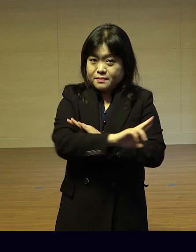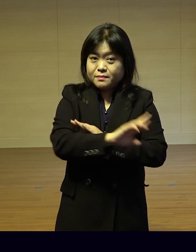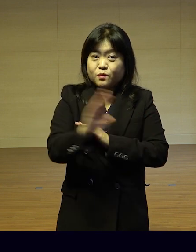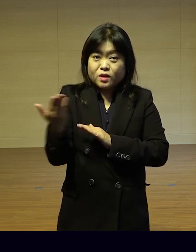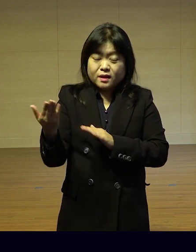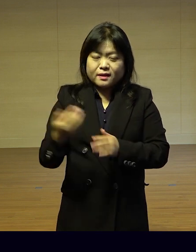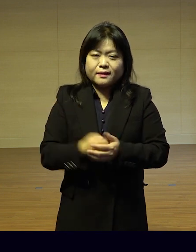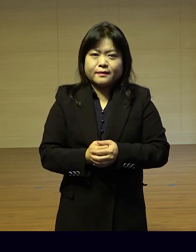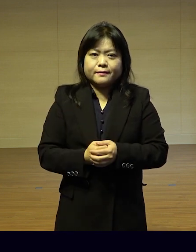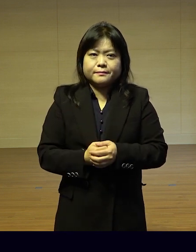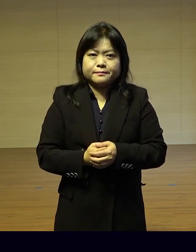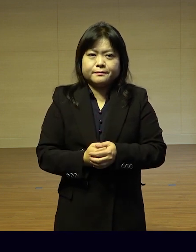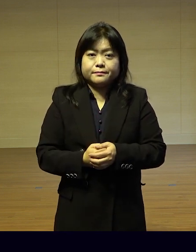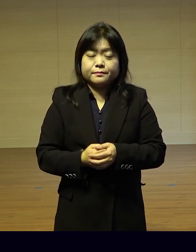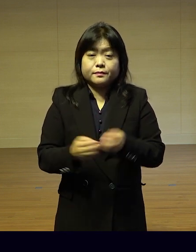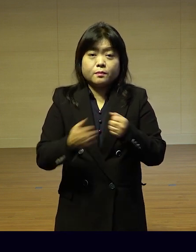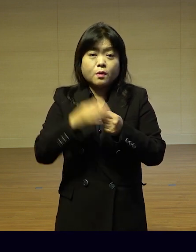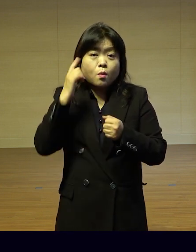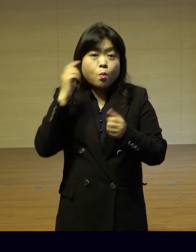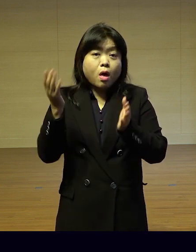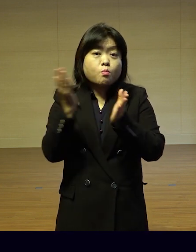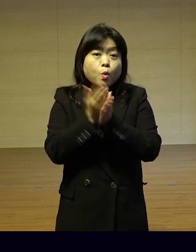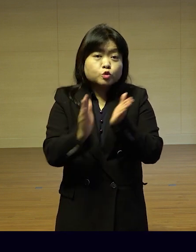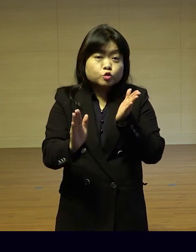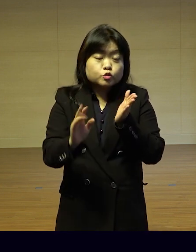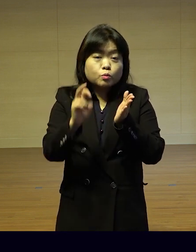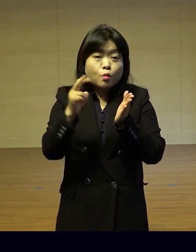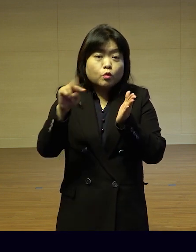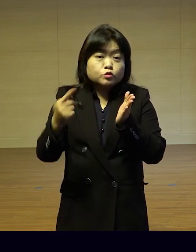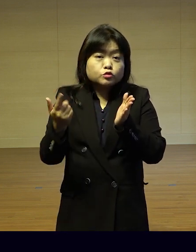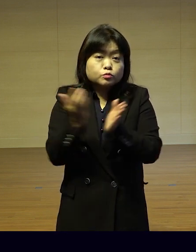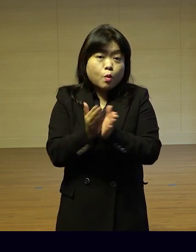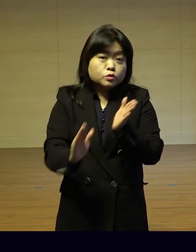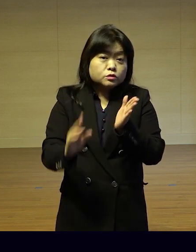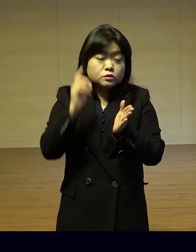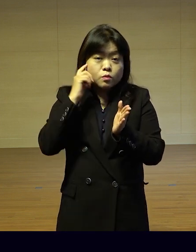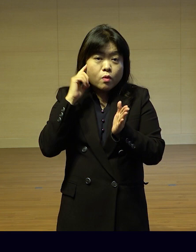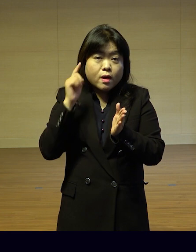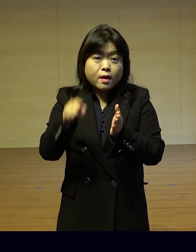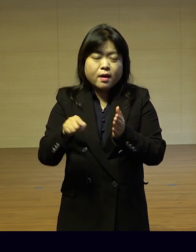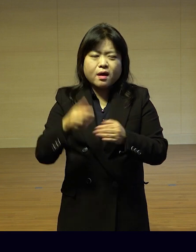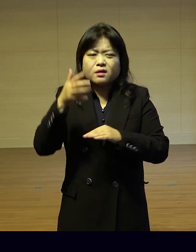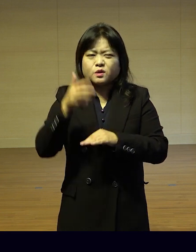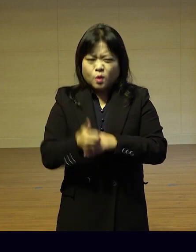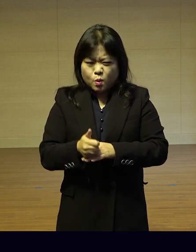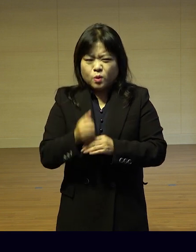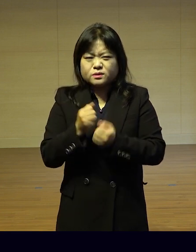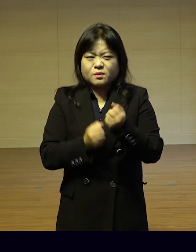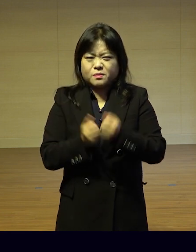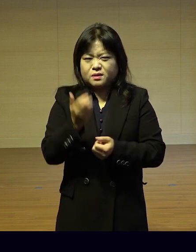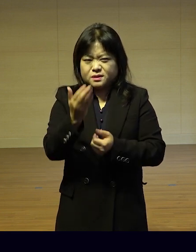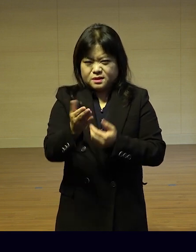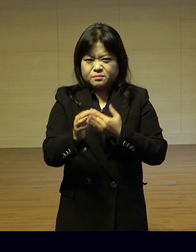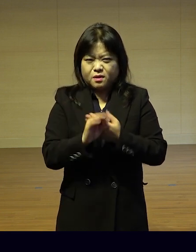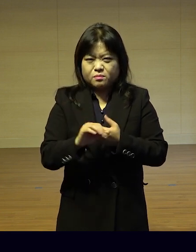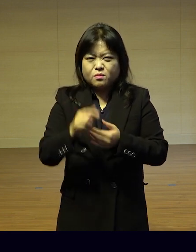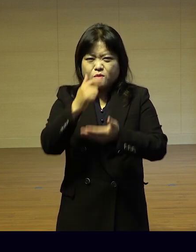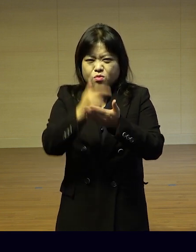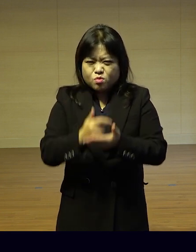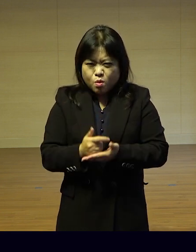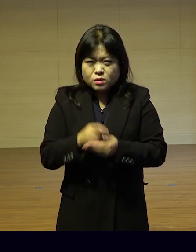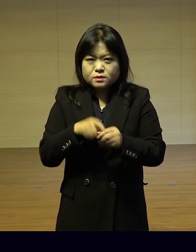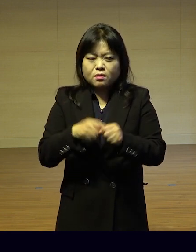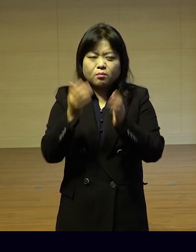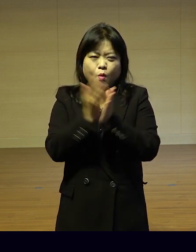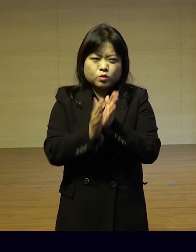갔거든요. 근데 왜 모순이라 그러냐면은 그것도 제 결론적으로 말씀을 논리적